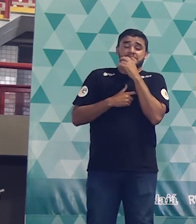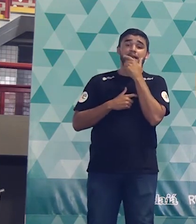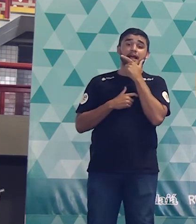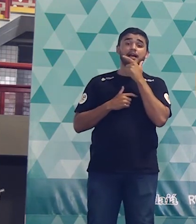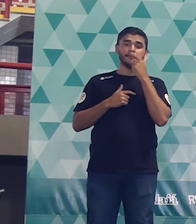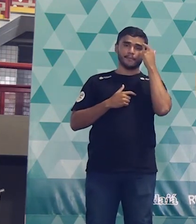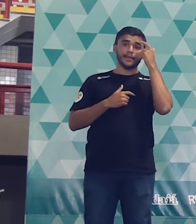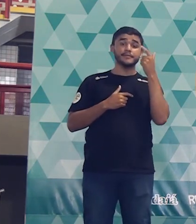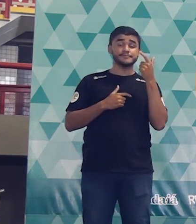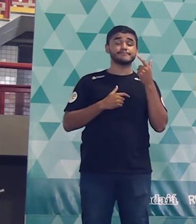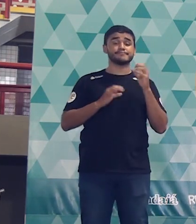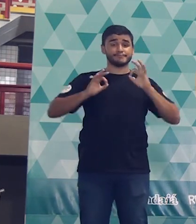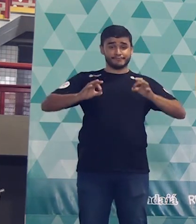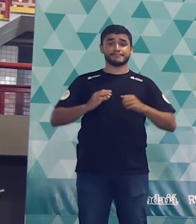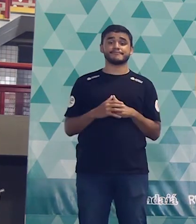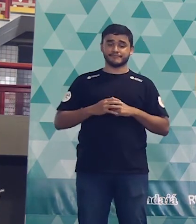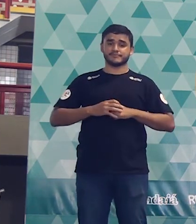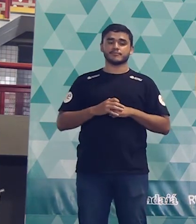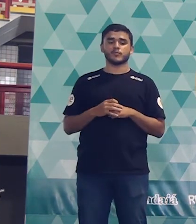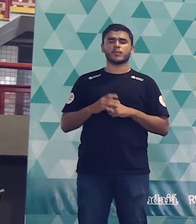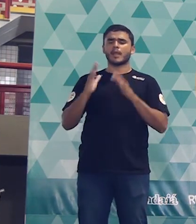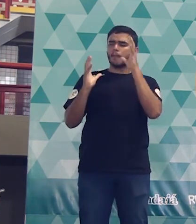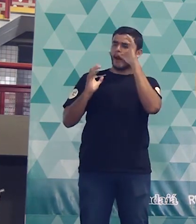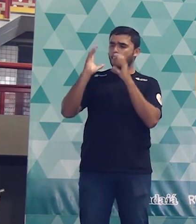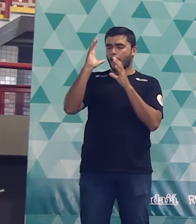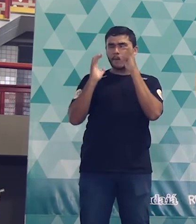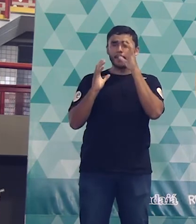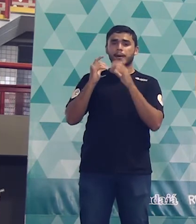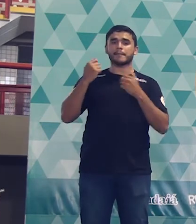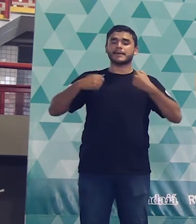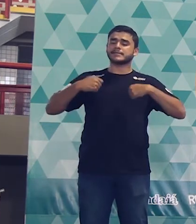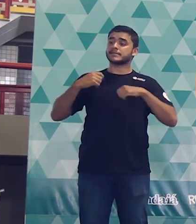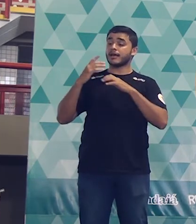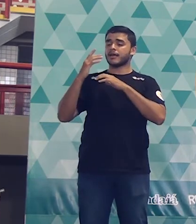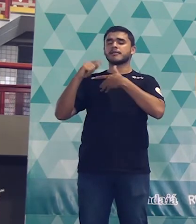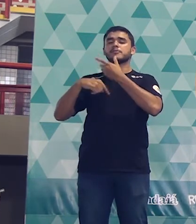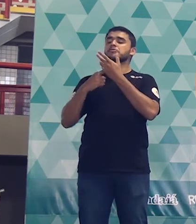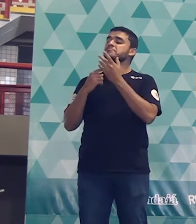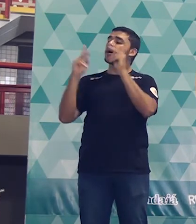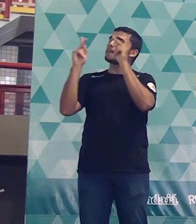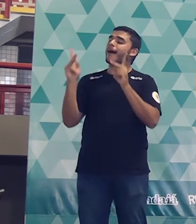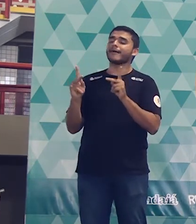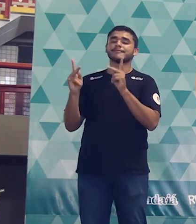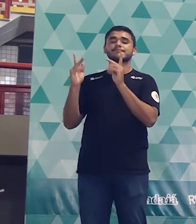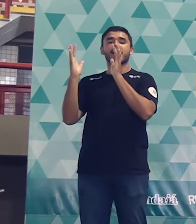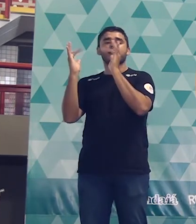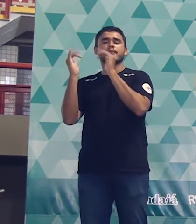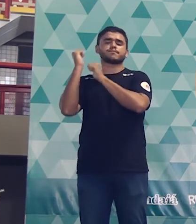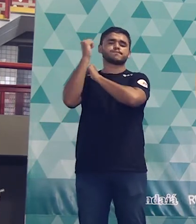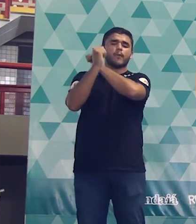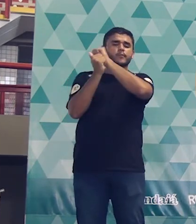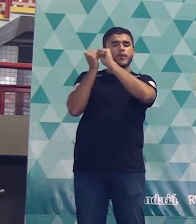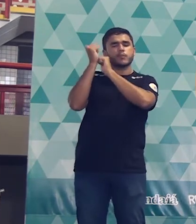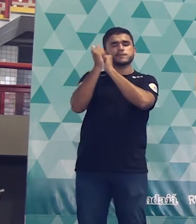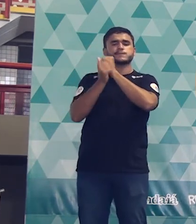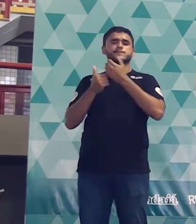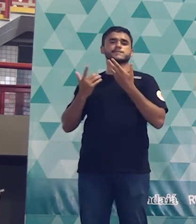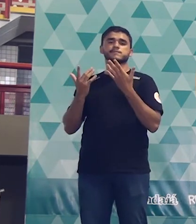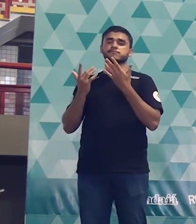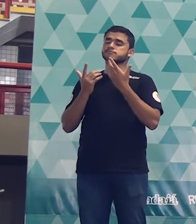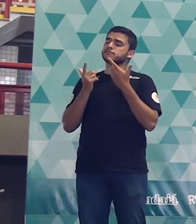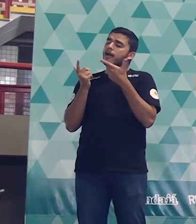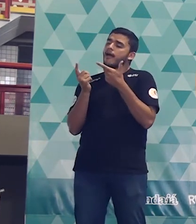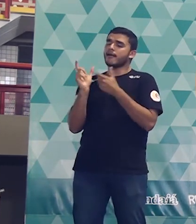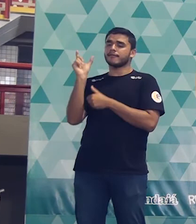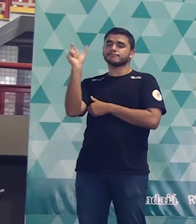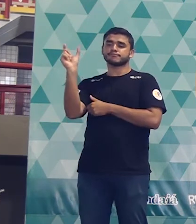Tudo mentira, né? E melhor do que brigas são as reconciliações. Eita, que é bom também. Beijos ainda mais profundos, apelidos ainda